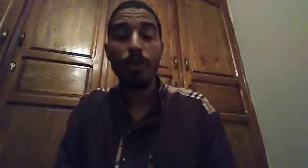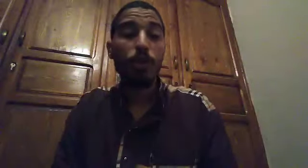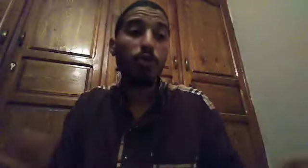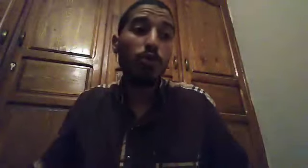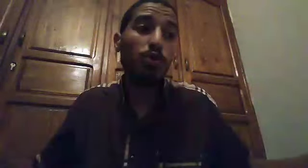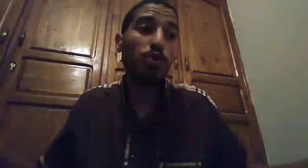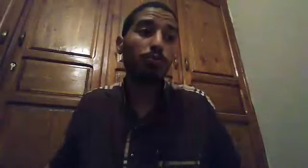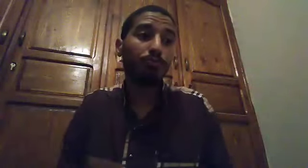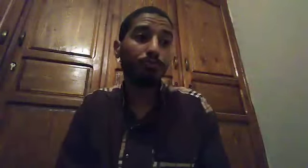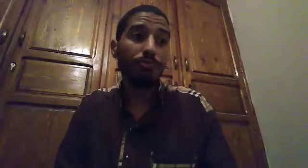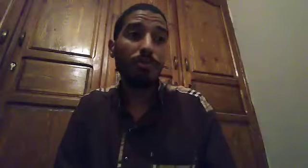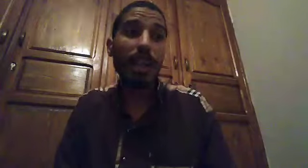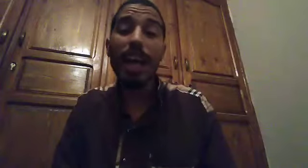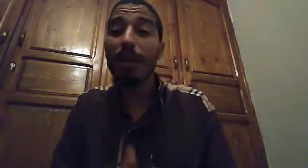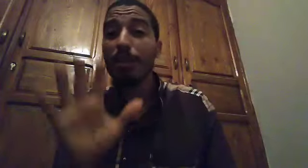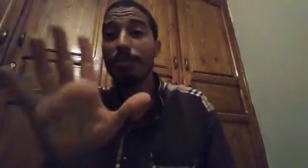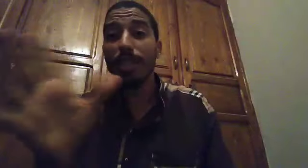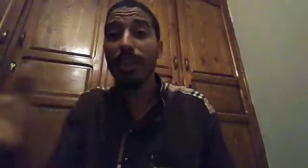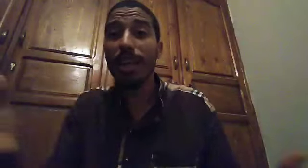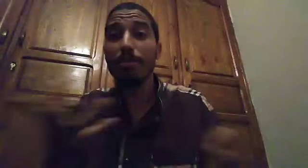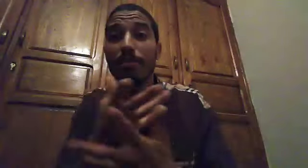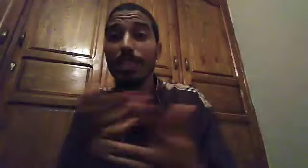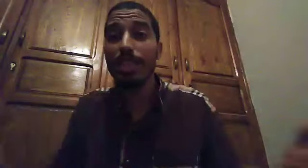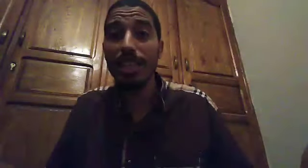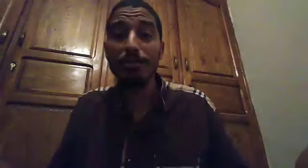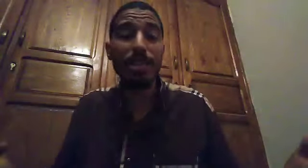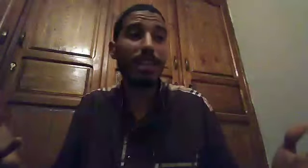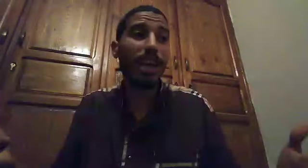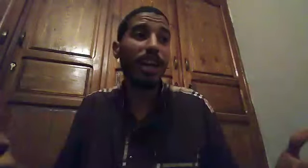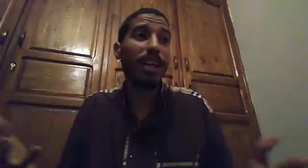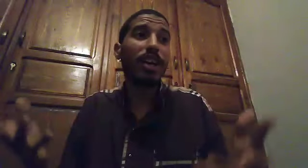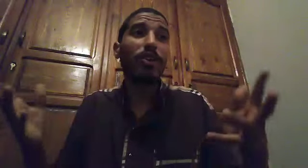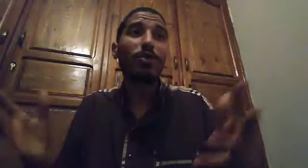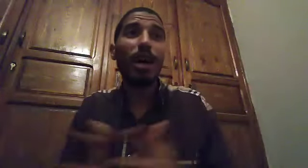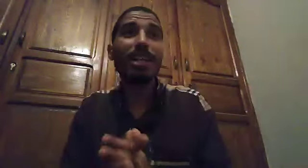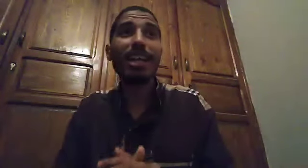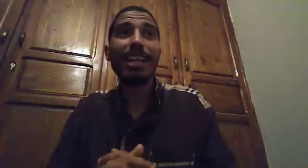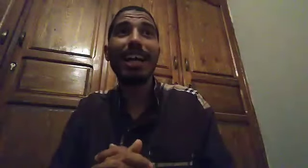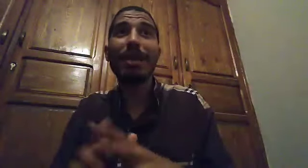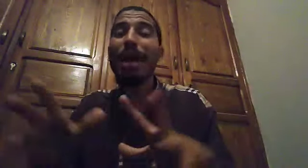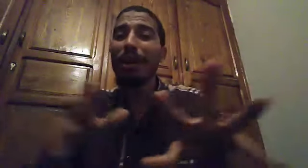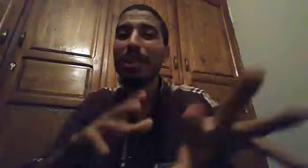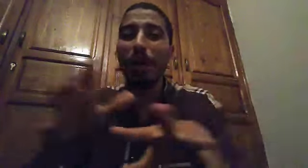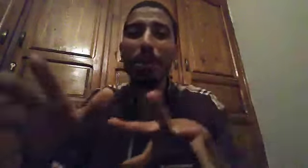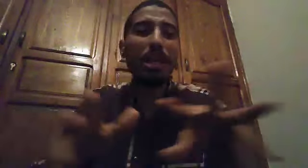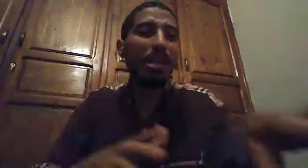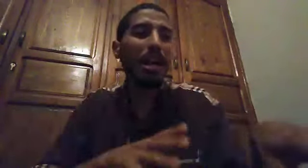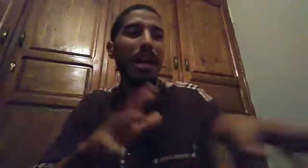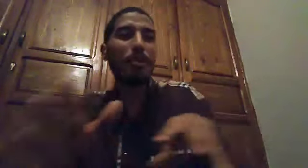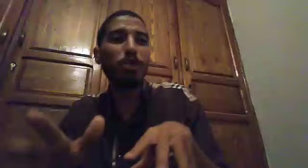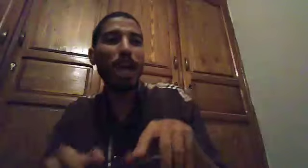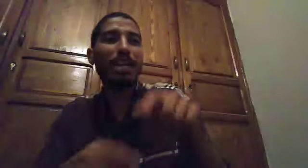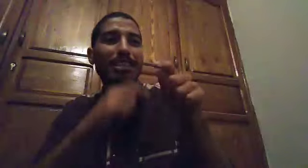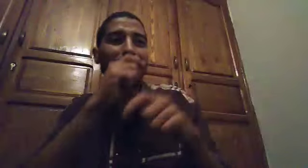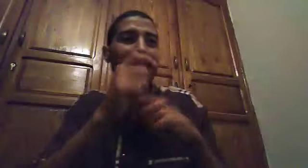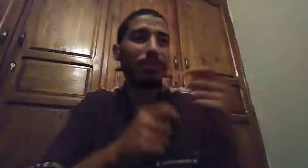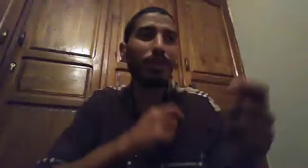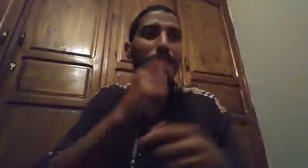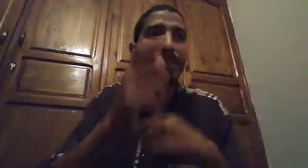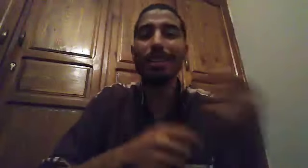و الحكم ضاف 5 دقائق، اللي ما عرفناش ديال ديك 5 دقائق، ومع ذلك الحكم ما يقول لك، يقول لك لا الحكم متحيز، كثرت التصفير، كثرت